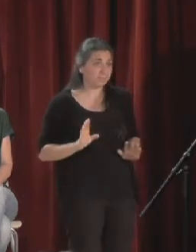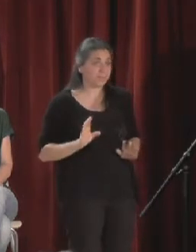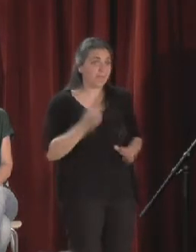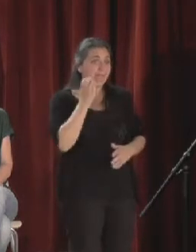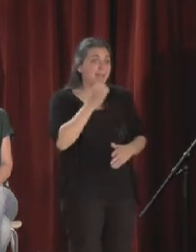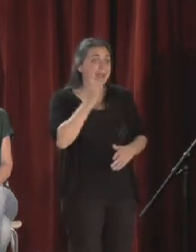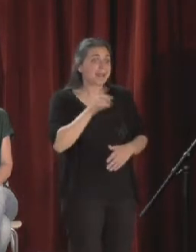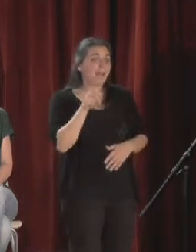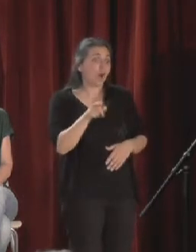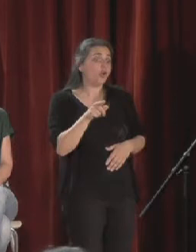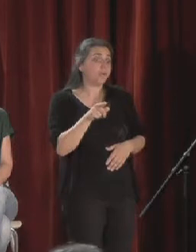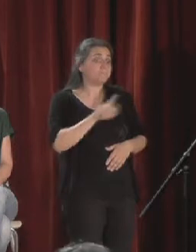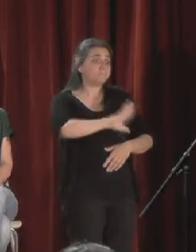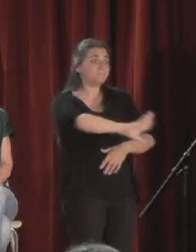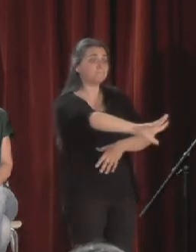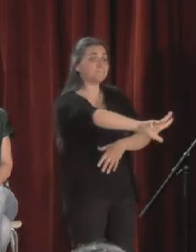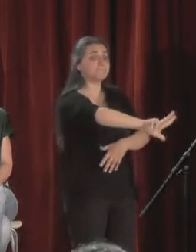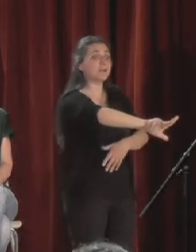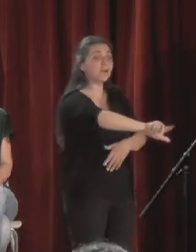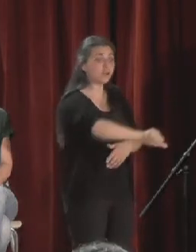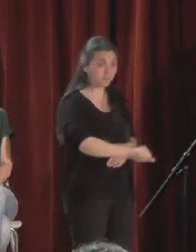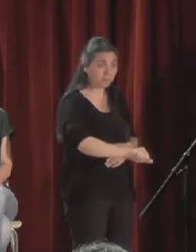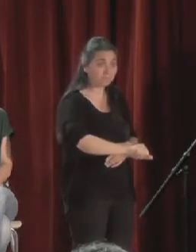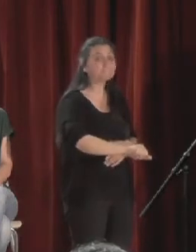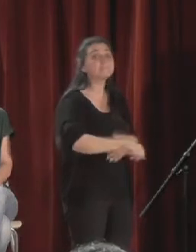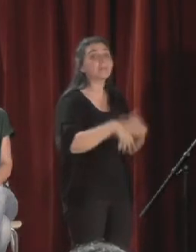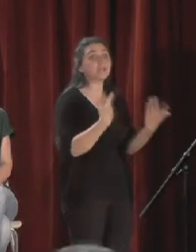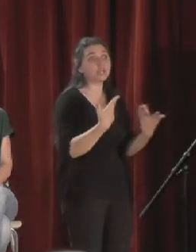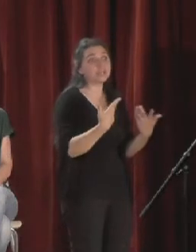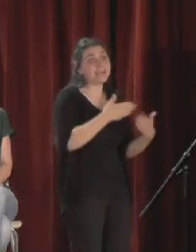Rajoy quitou o pienso a vaca, e ora quere que siga dando leite.